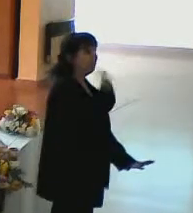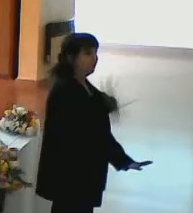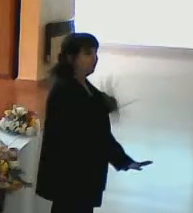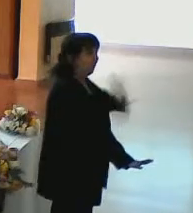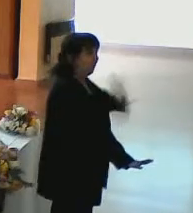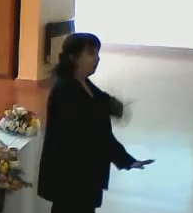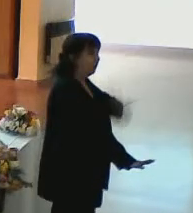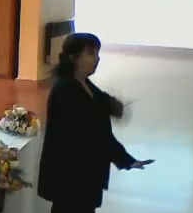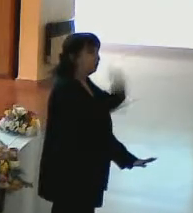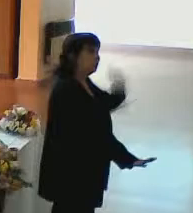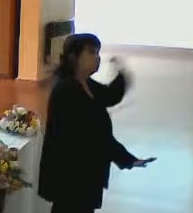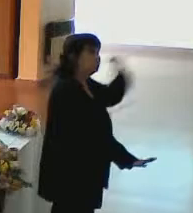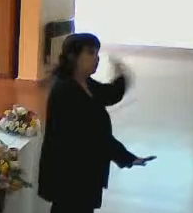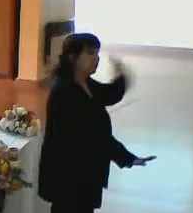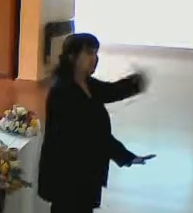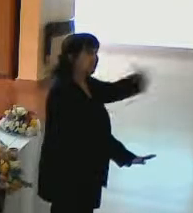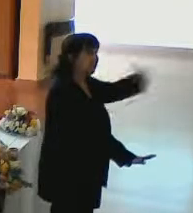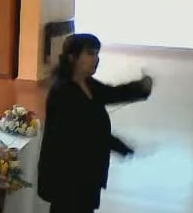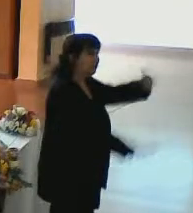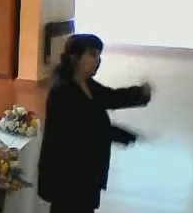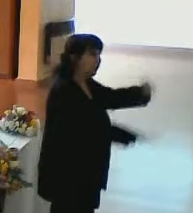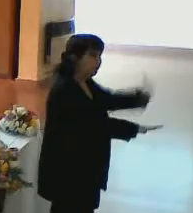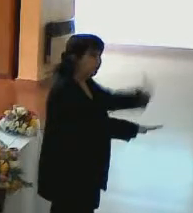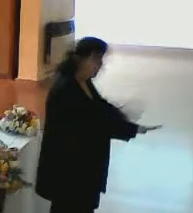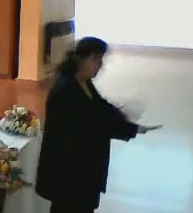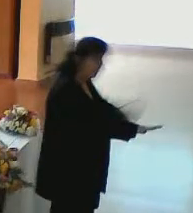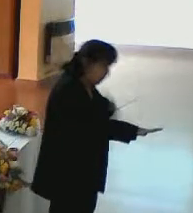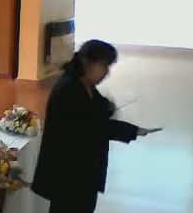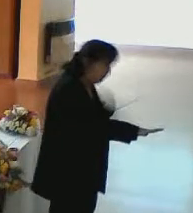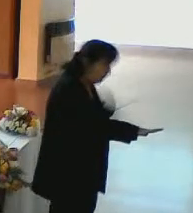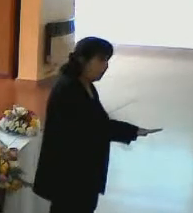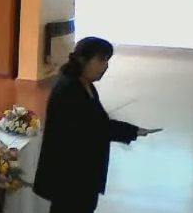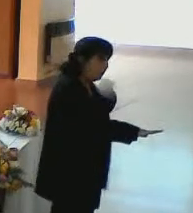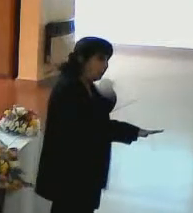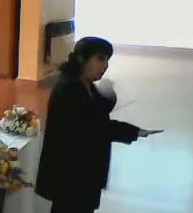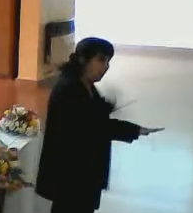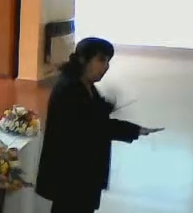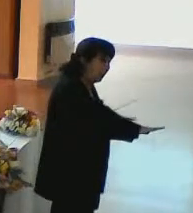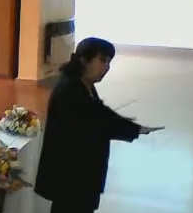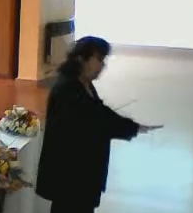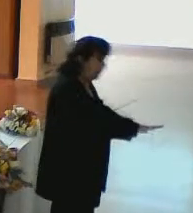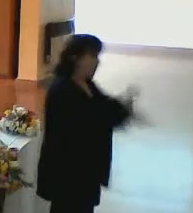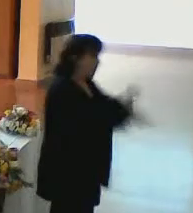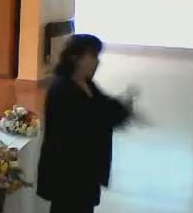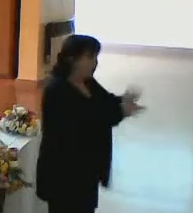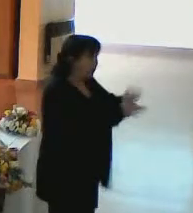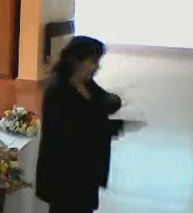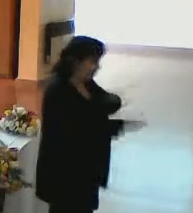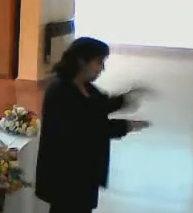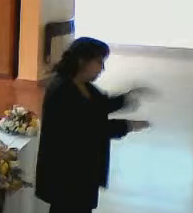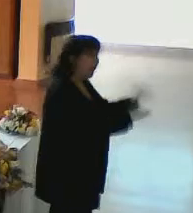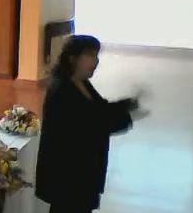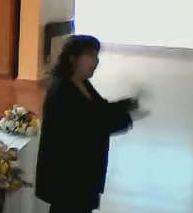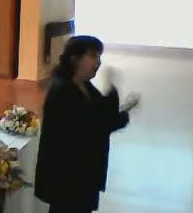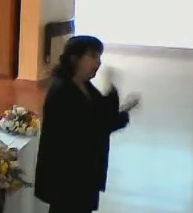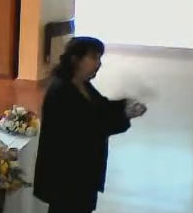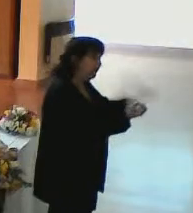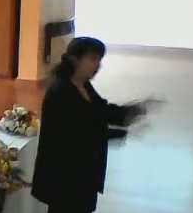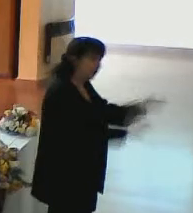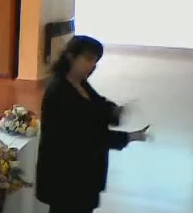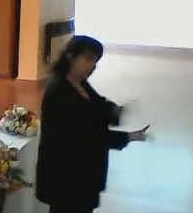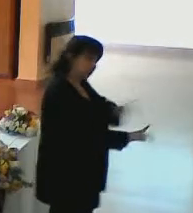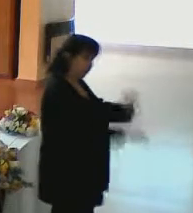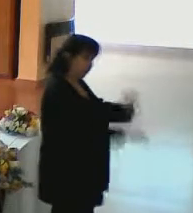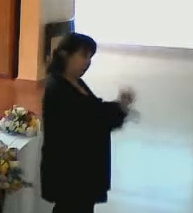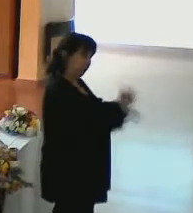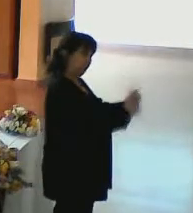recién llegan cuando ingresan a la escuela y cuando son derivados por las señoritas, que son las que encuentran el problema en el